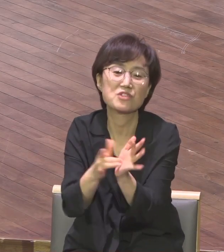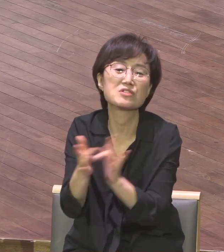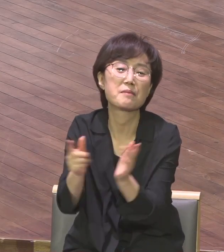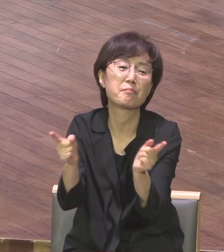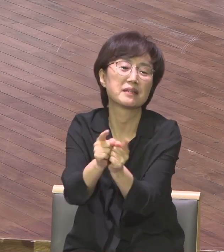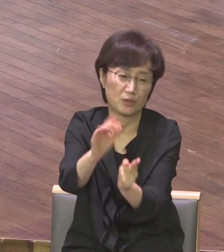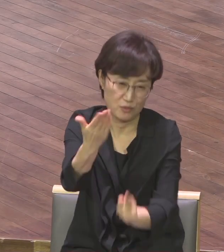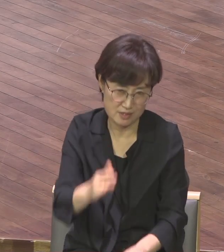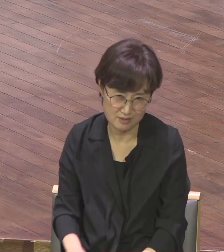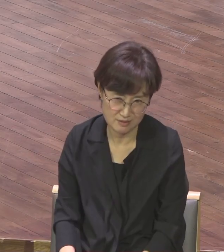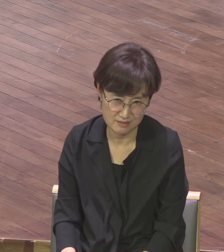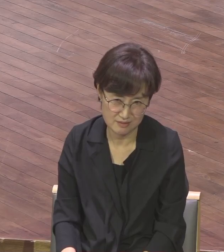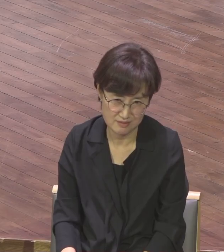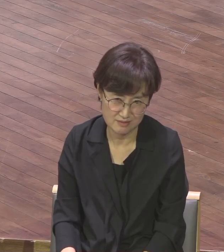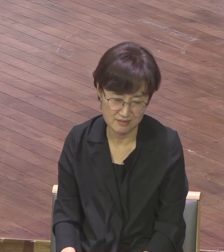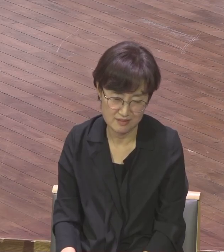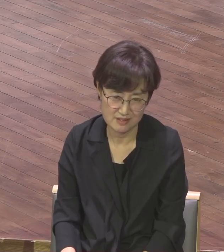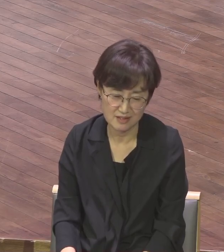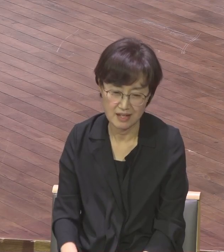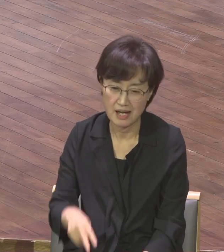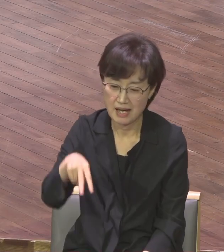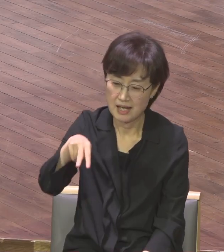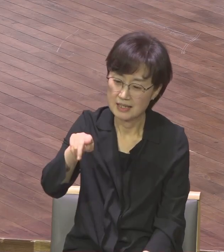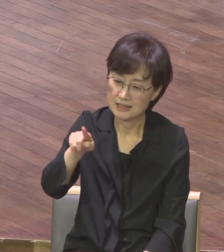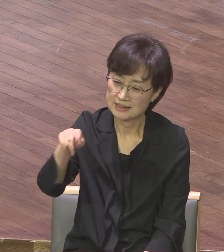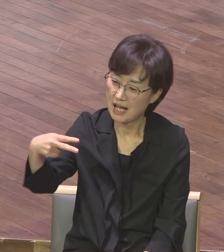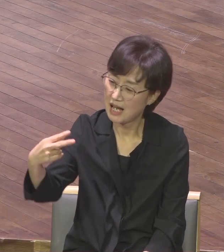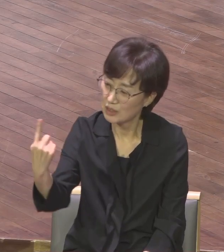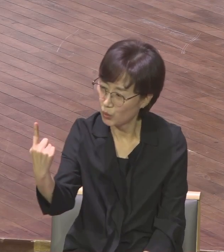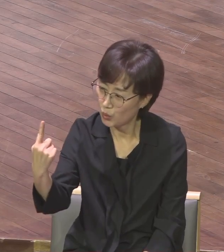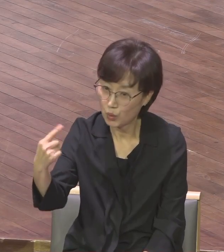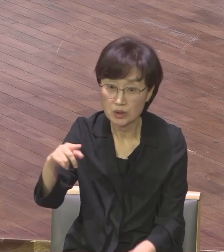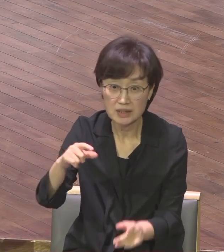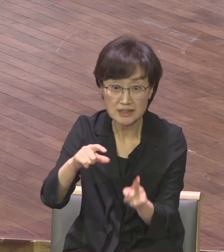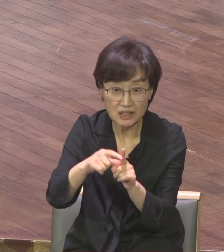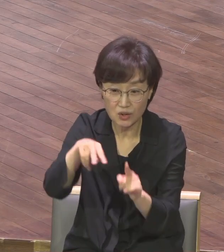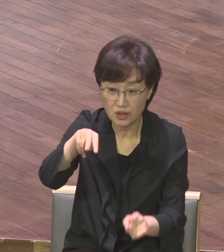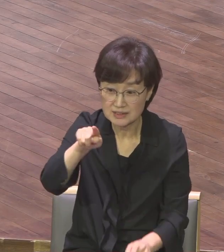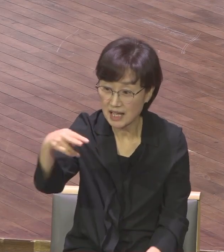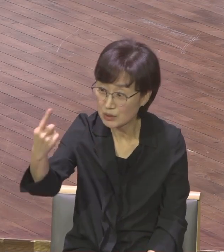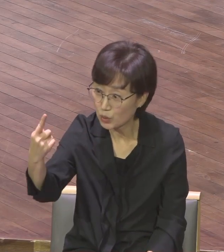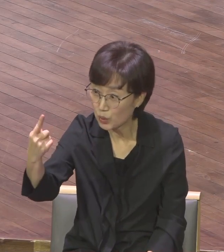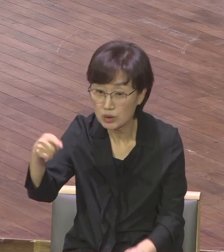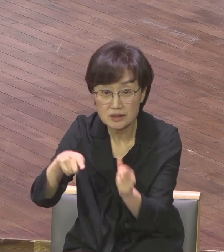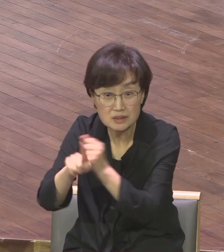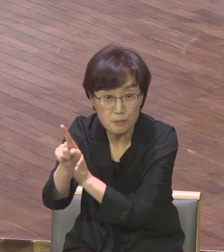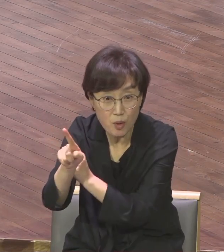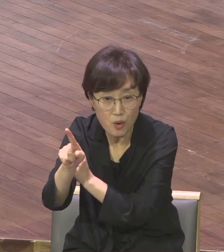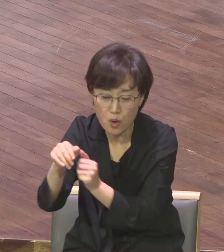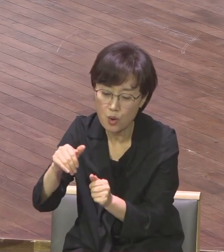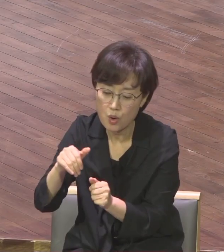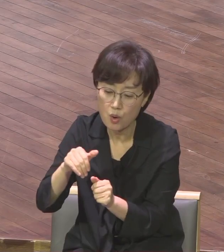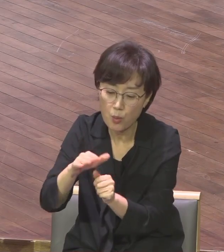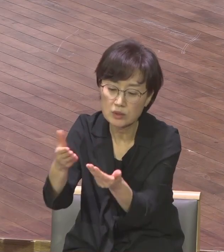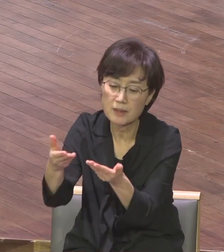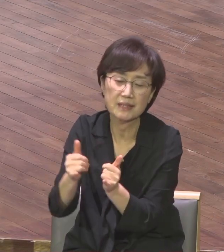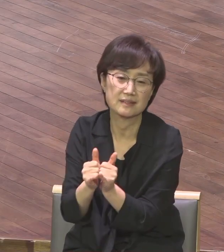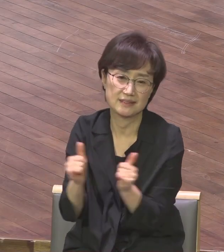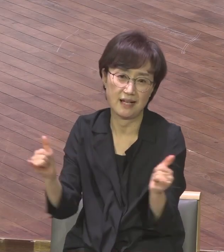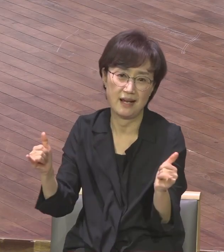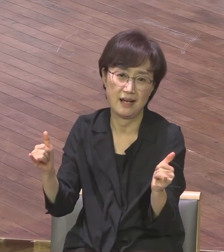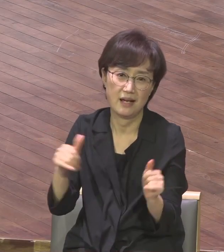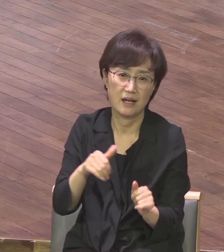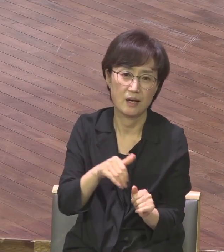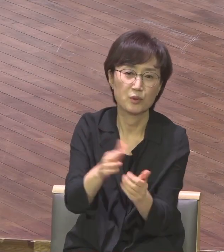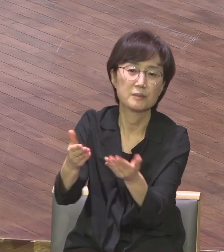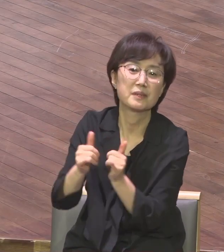하나님의 뜻으로. 그래서 사도라는 원뜻이 뭐냐? 사도라고 하는 원뜻이 보내심을 받은 자는 뜻이에요. 사도라는 뜻이.